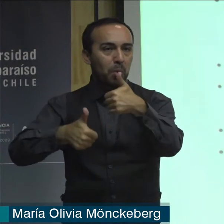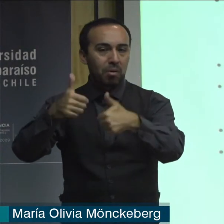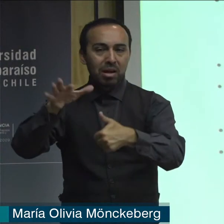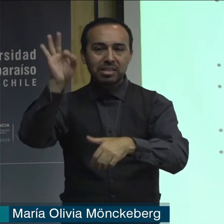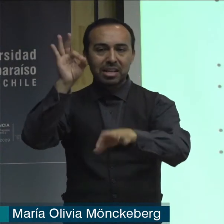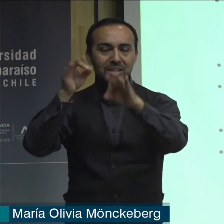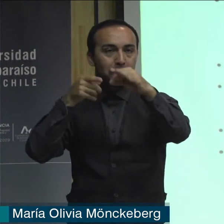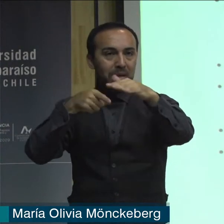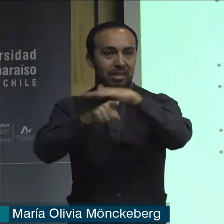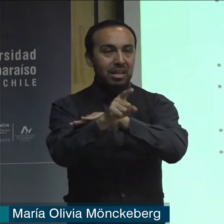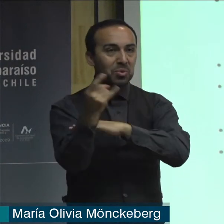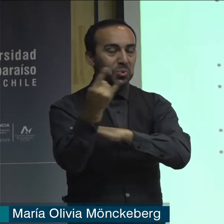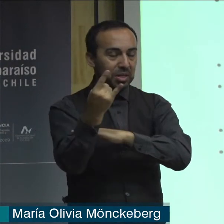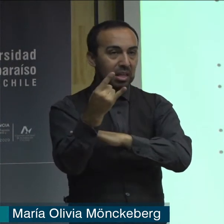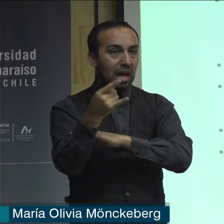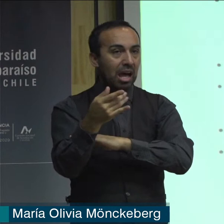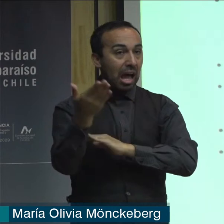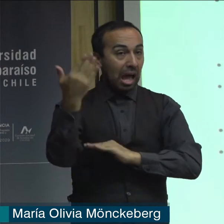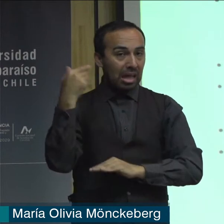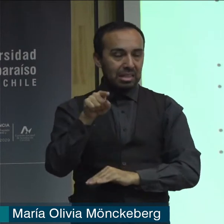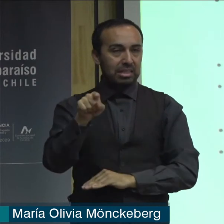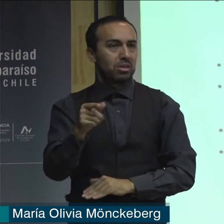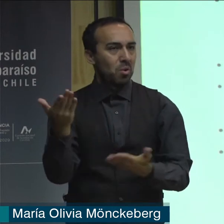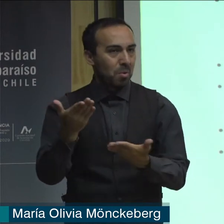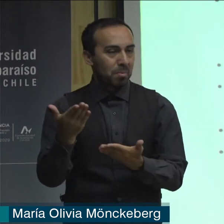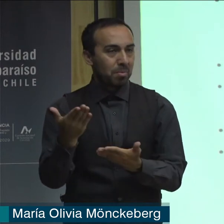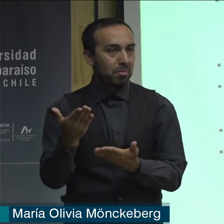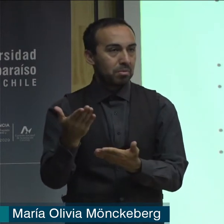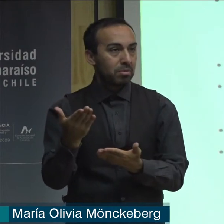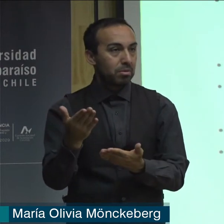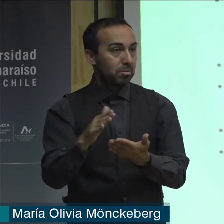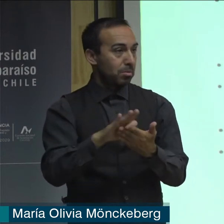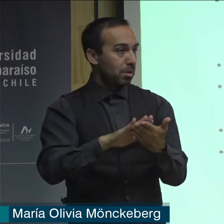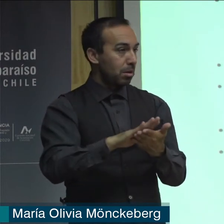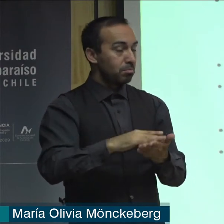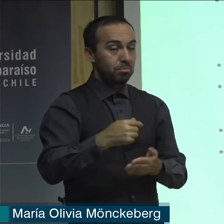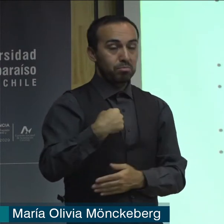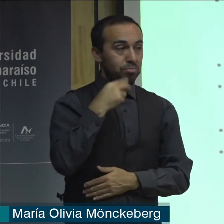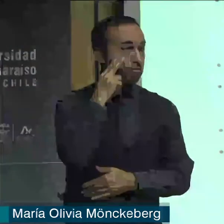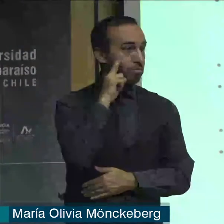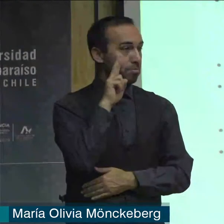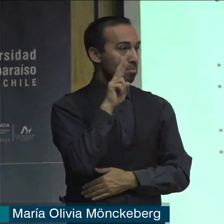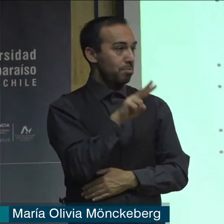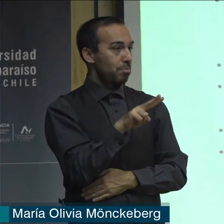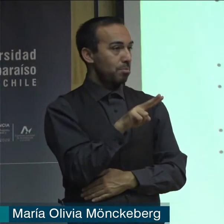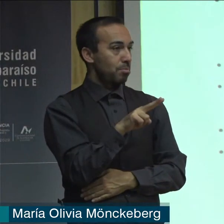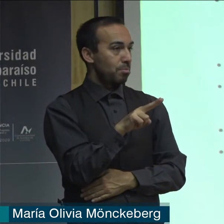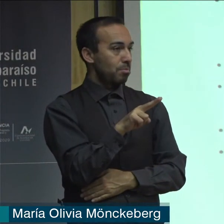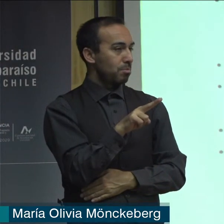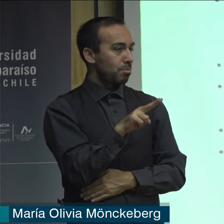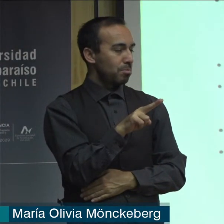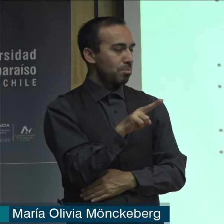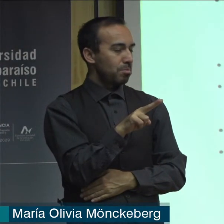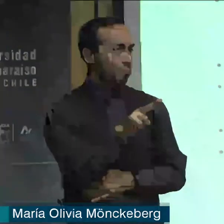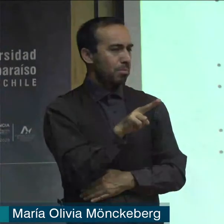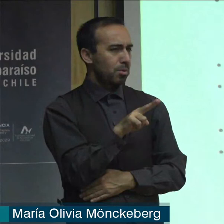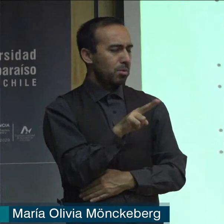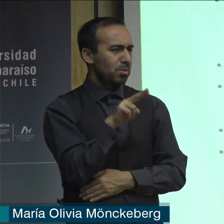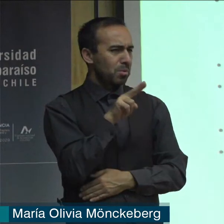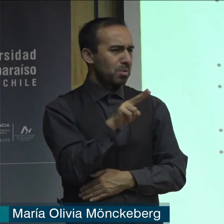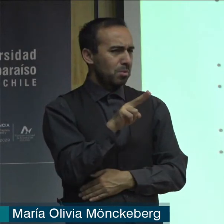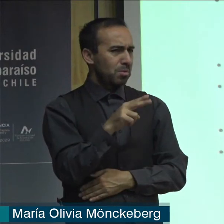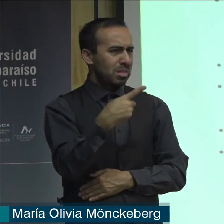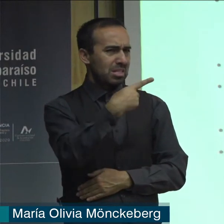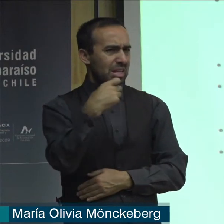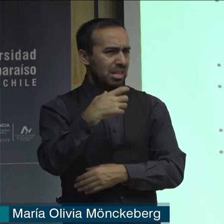selección porque uno ve que tuvo que pasar Tuvo que pasar